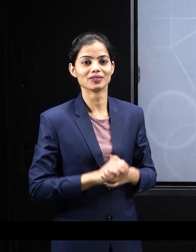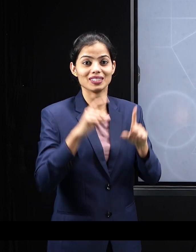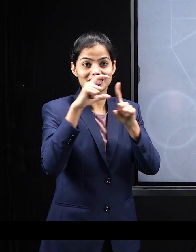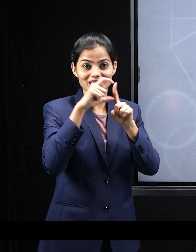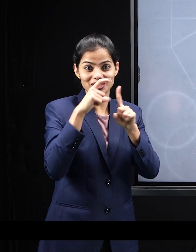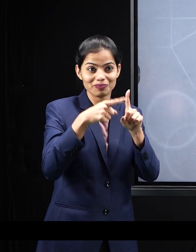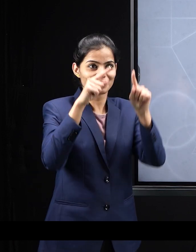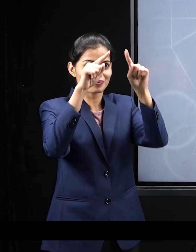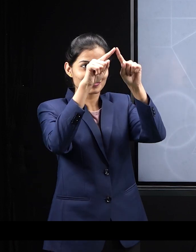వికర్ణాలు,